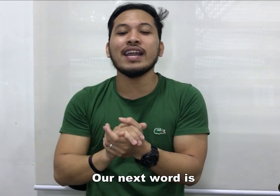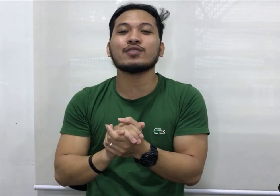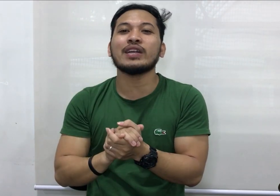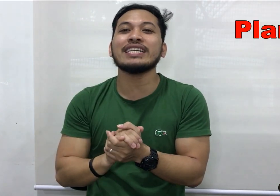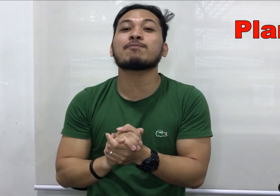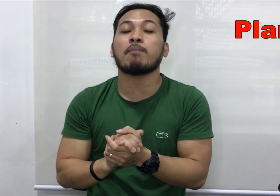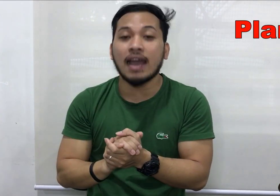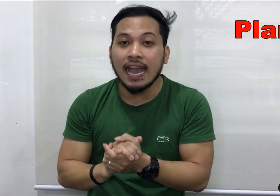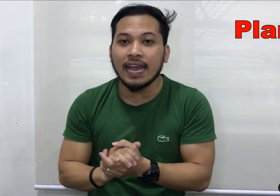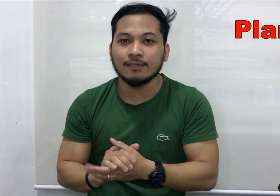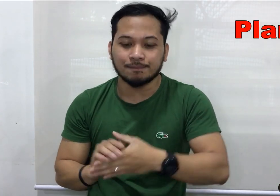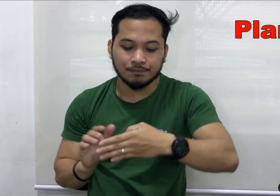next word is plan.